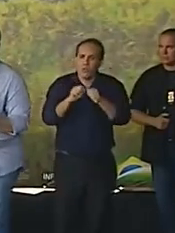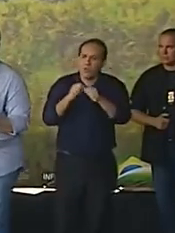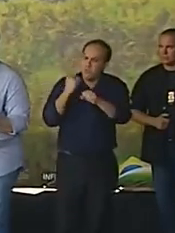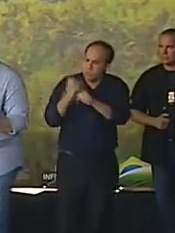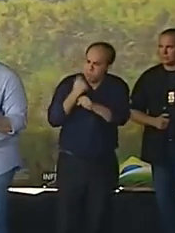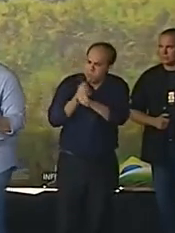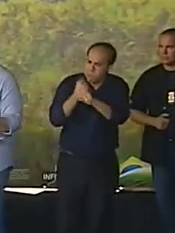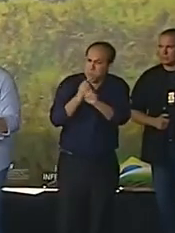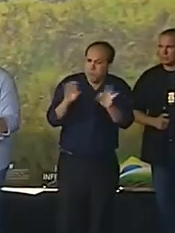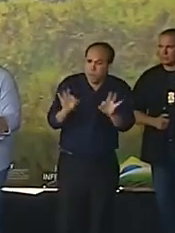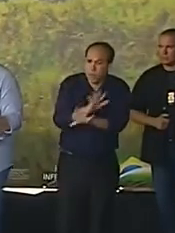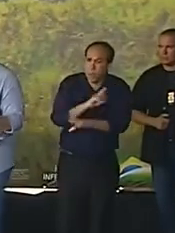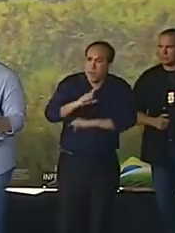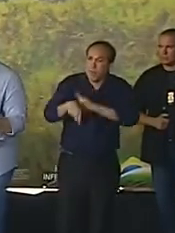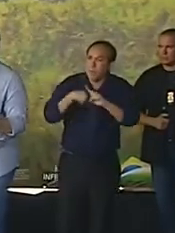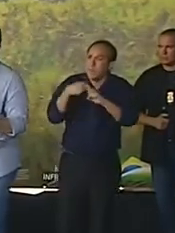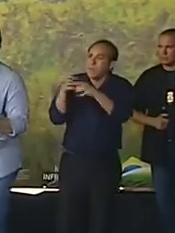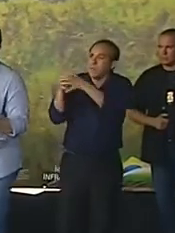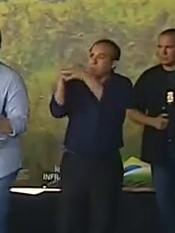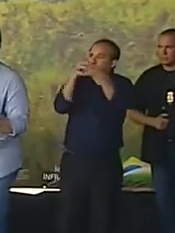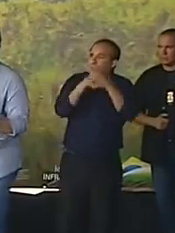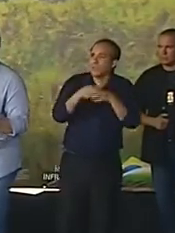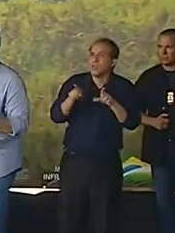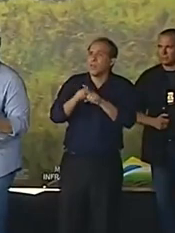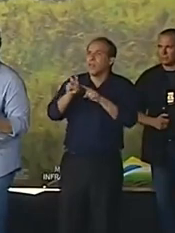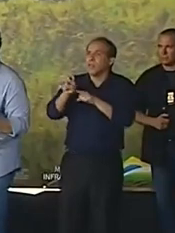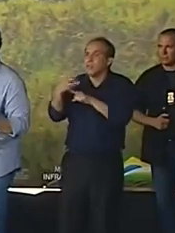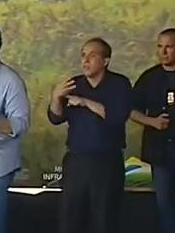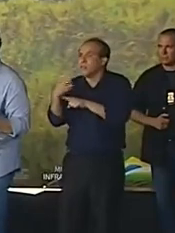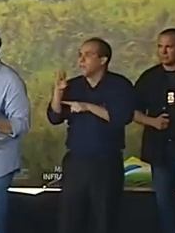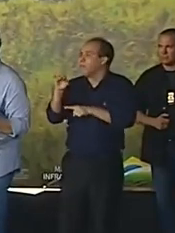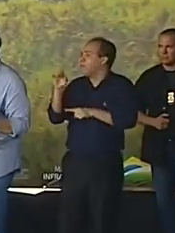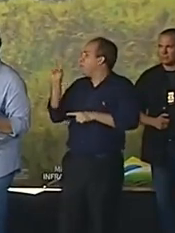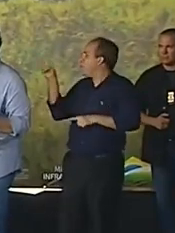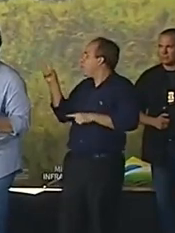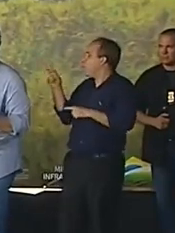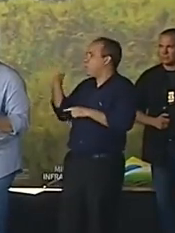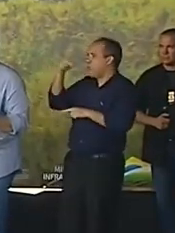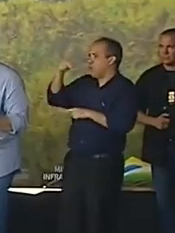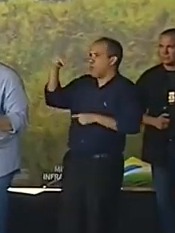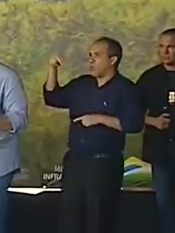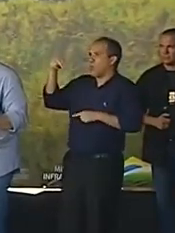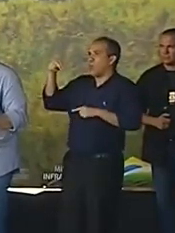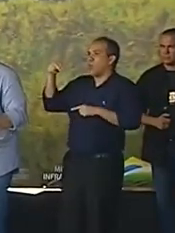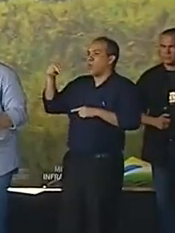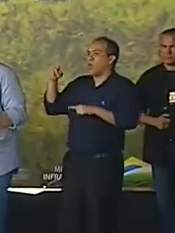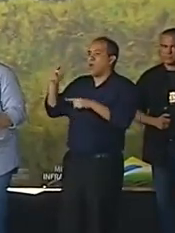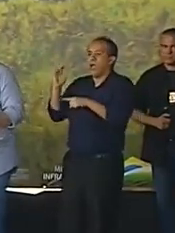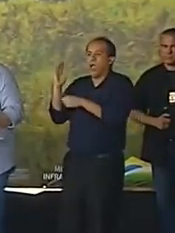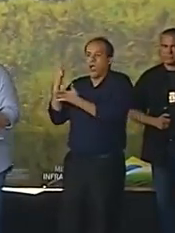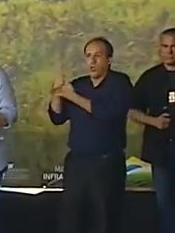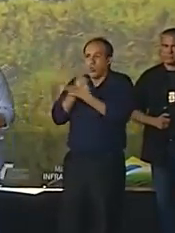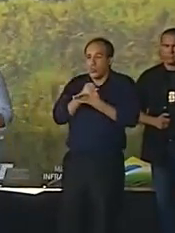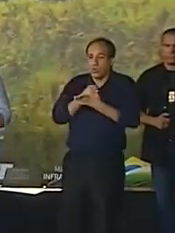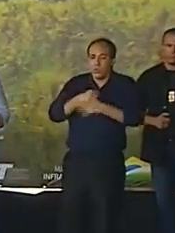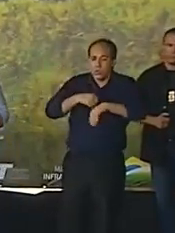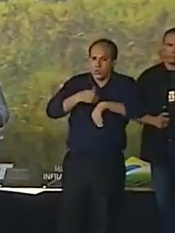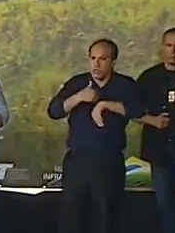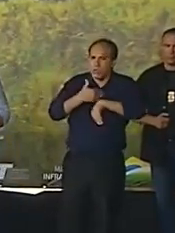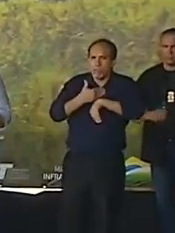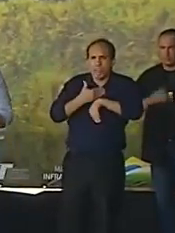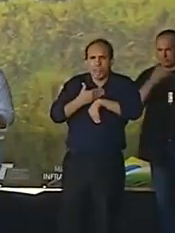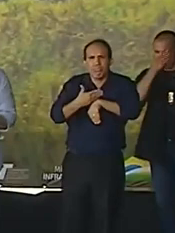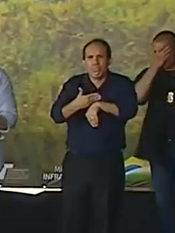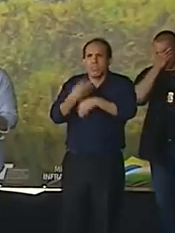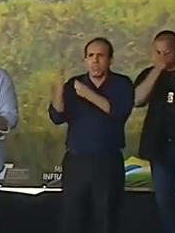que foram fundamentais, os 53 bis, lá do nosso Comando Militar do Norte, que ajudou o tempo todo,